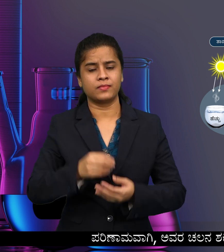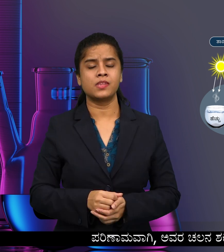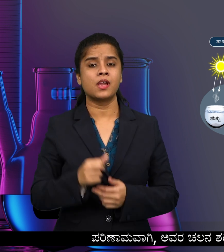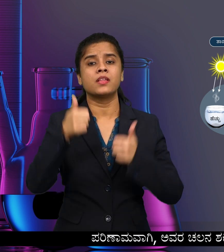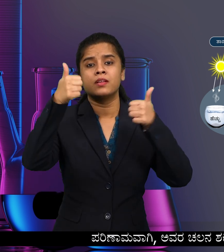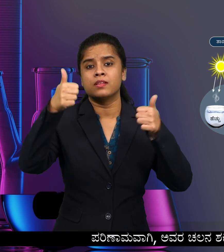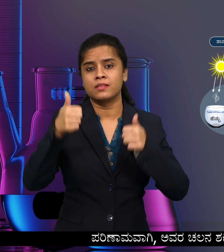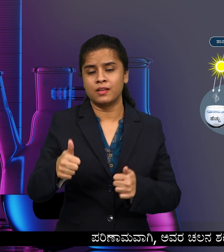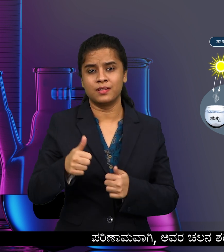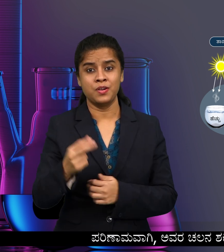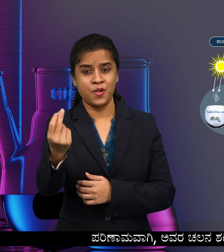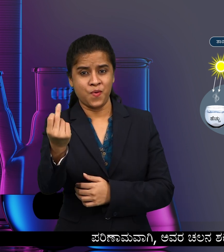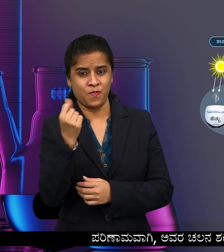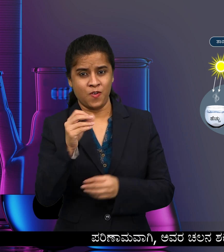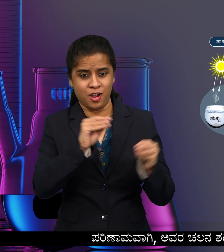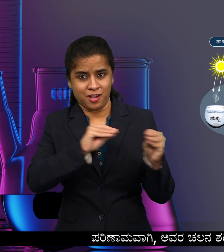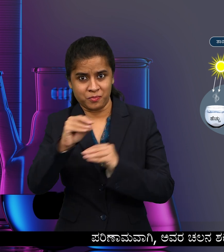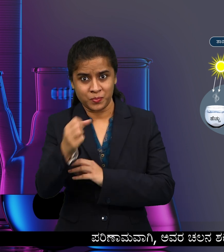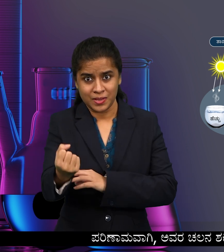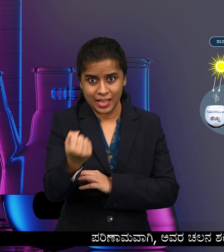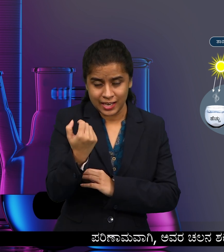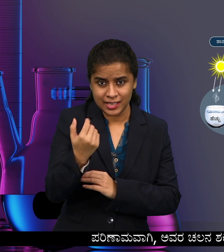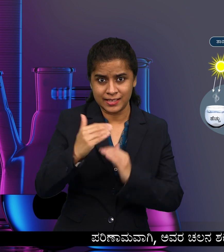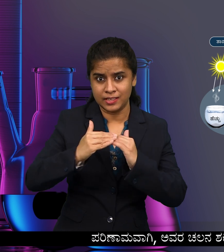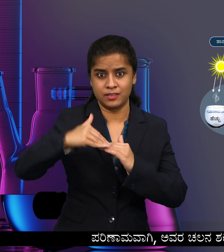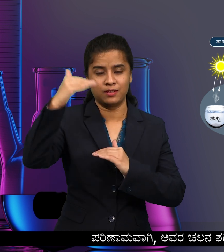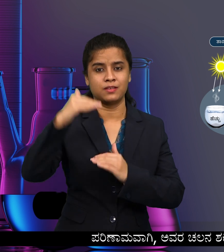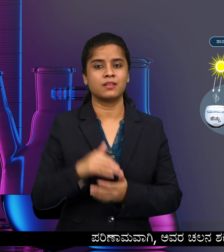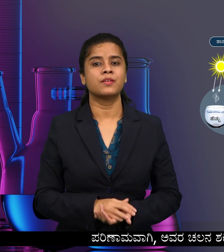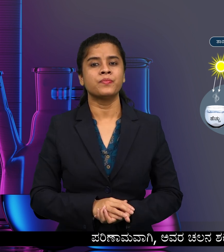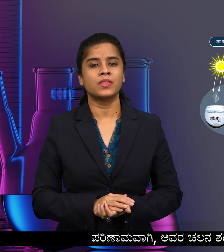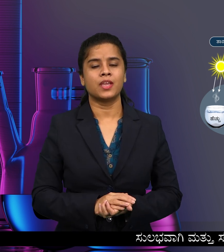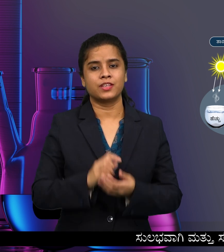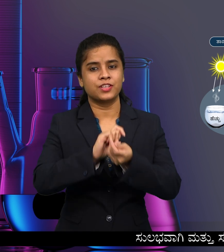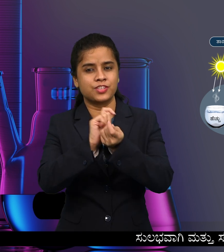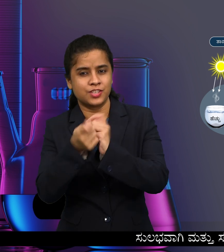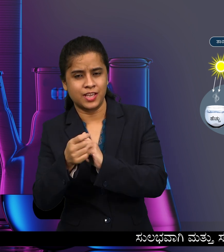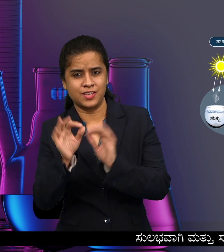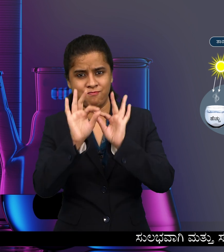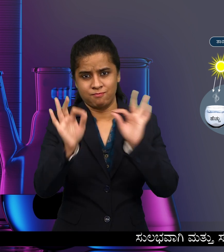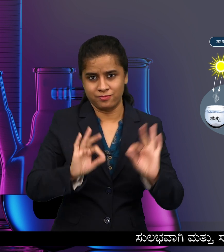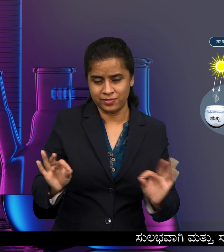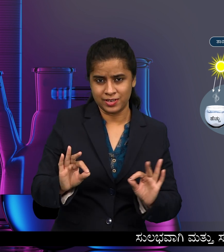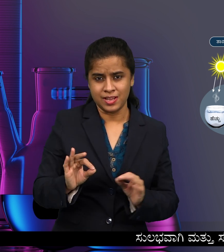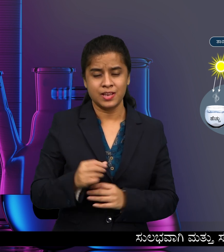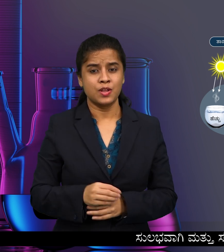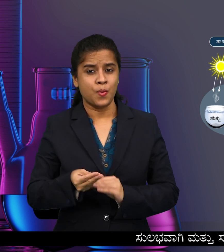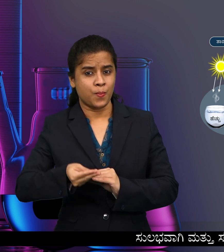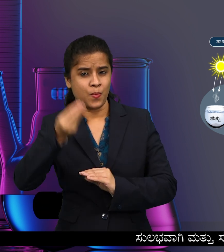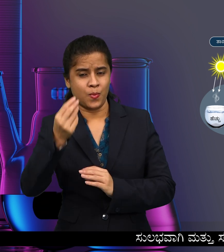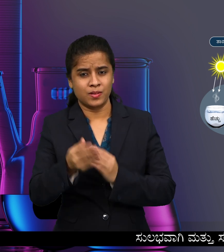ಪರಿಣಾಮವಾಗಿ ಅವರ ಚಲನ ಶಕ್ತಿಯು ಹೆಚ್ಚಾಗುತ್ತದೆ ಮತ್ತು ಅವು ಹೆಚ್ಚು ಸುಲಭವಾಗಿ ಮತ್ತು